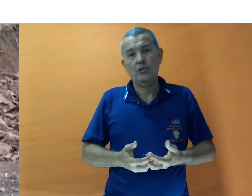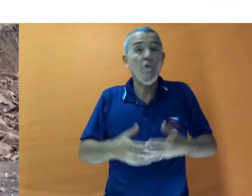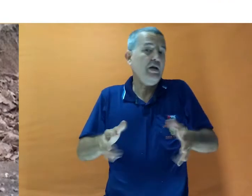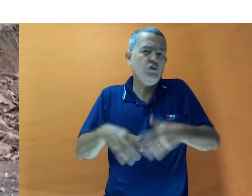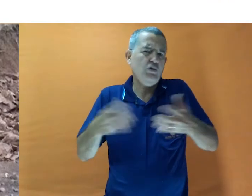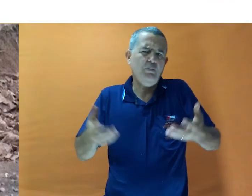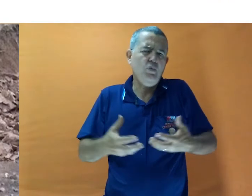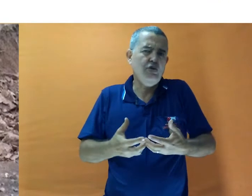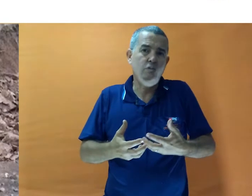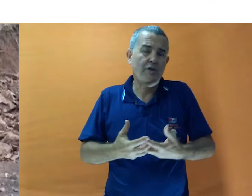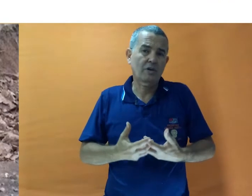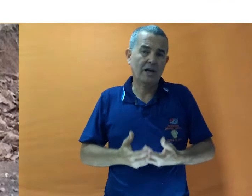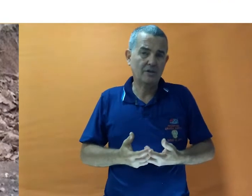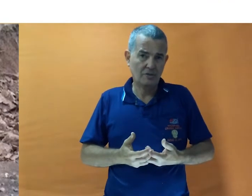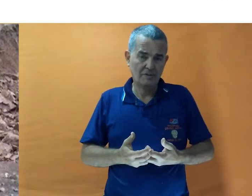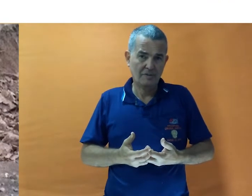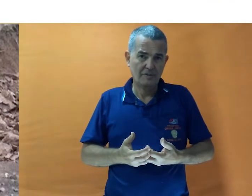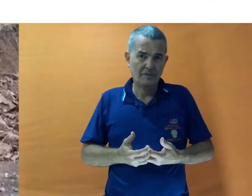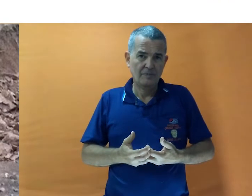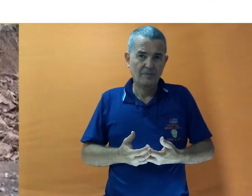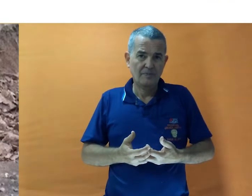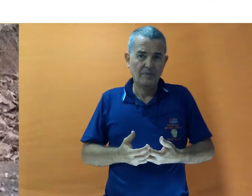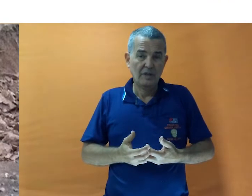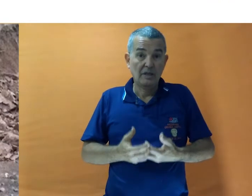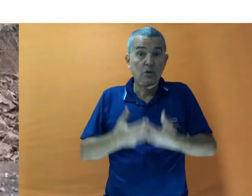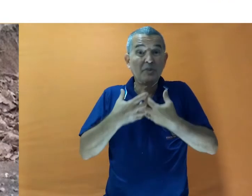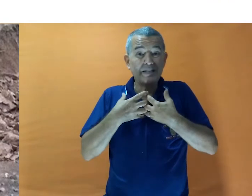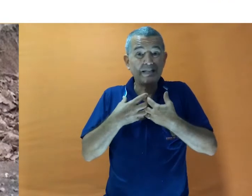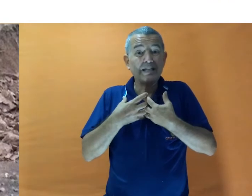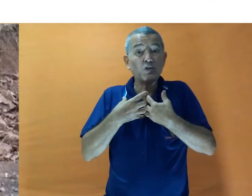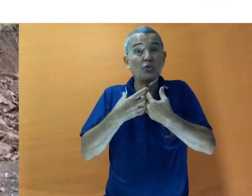caiu? Ou antes ou depois, não tem o caso.